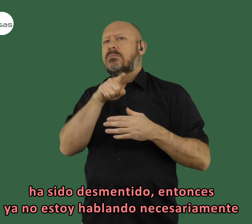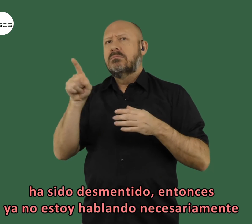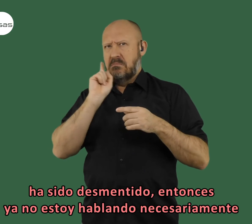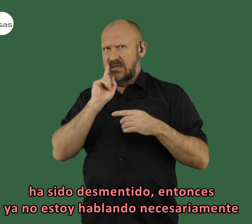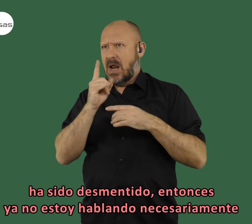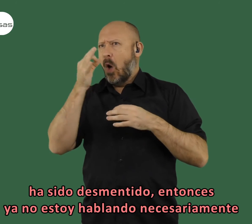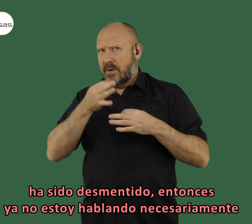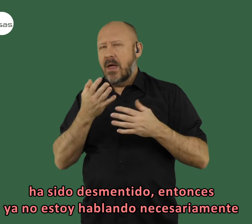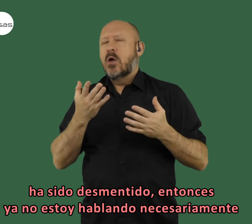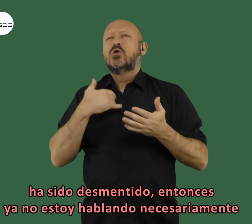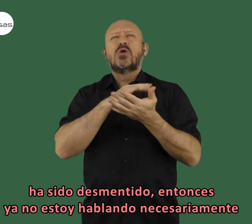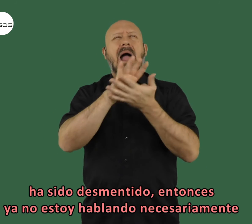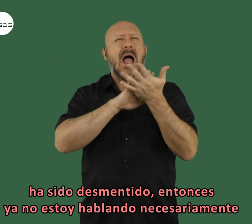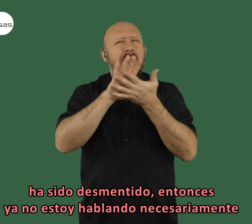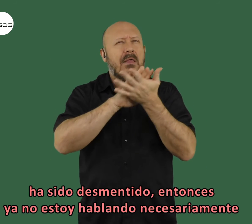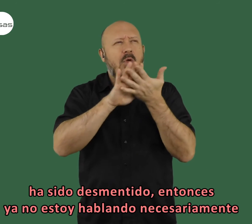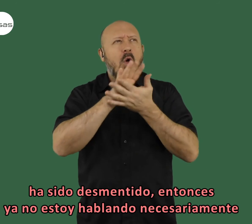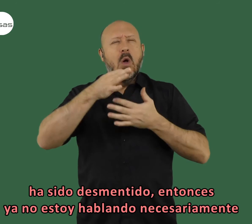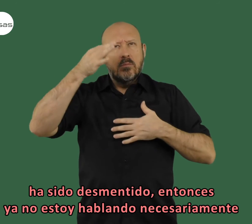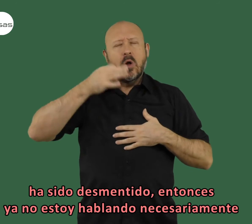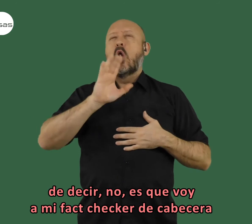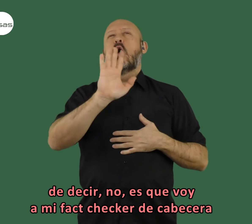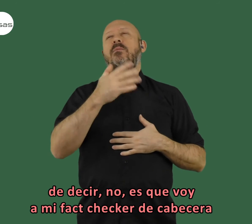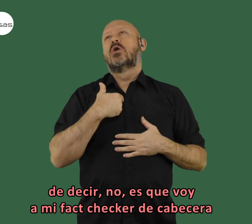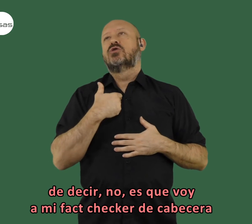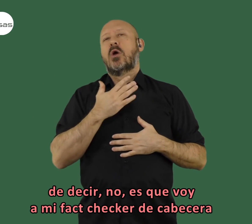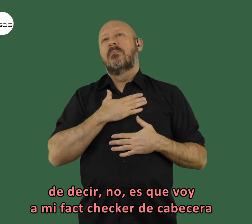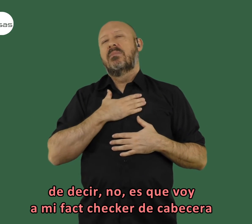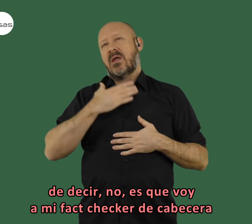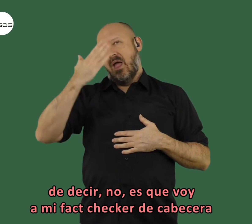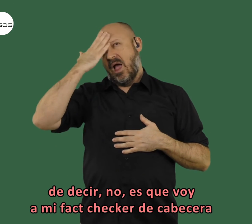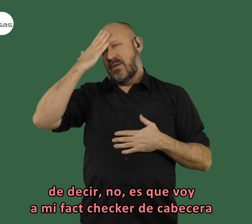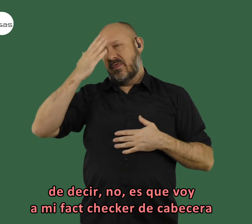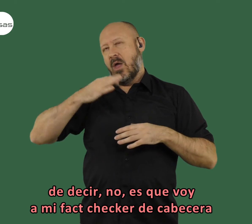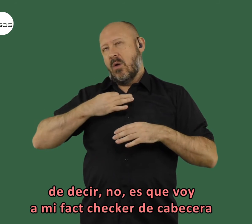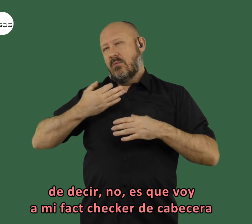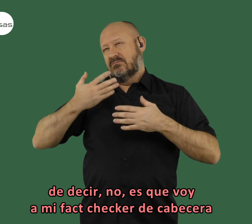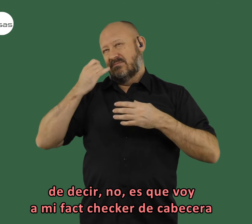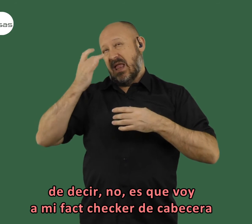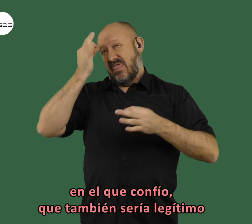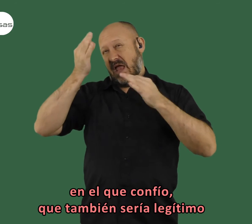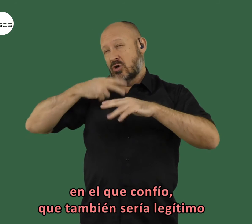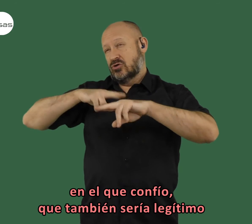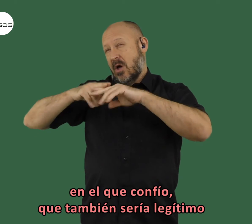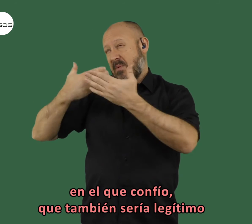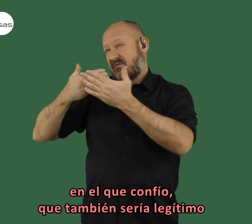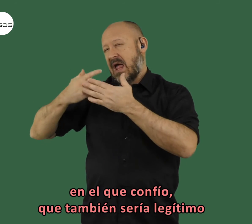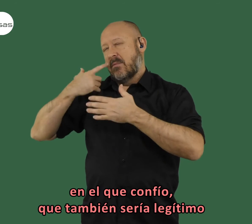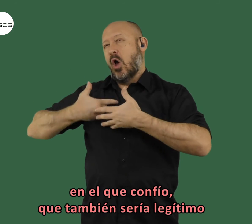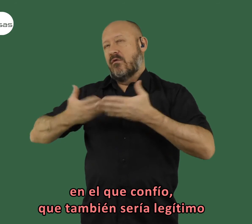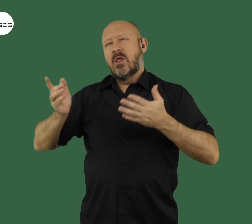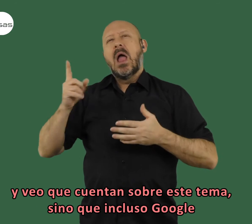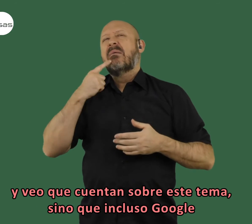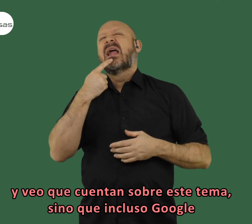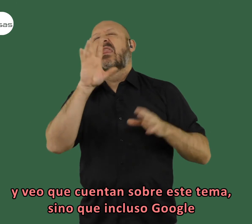desmentido. Entonces ya no estoy hablando, y no estoy hablando necesariamente de decir, no, es que voy a mi fact-checker de cabecera en el que confío, que también sería legítimo,